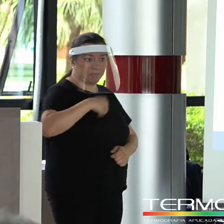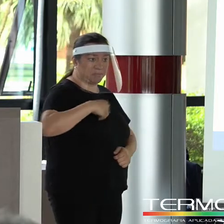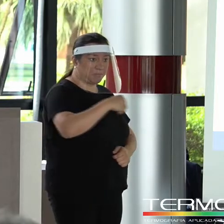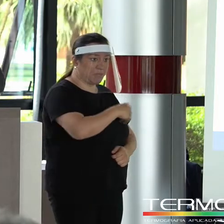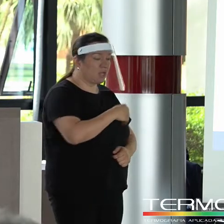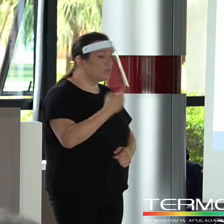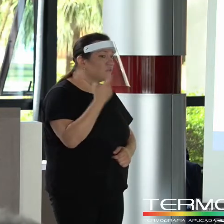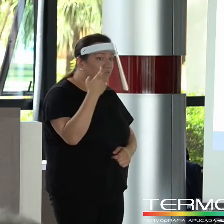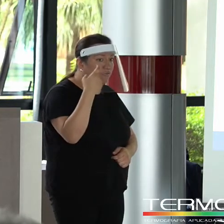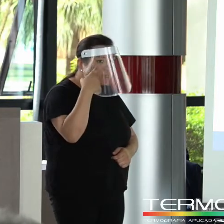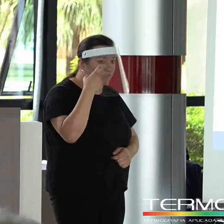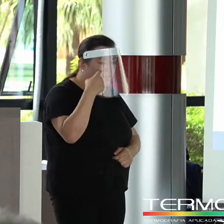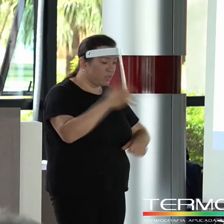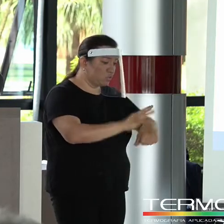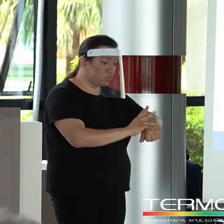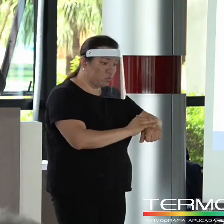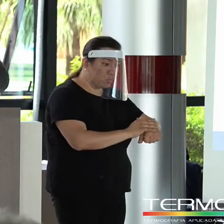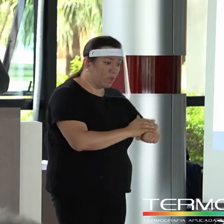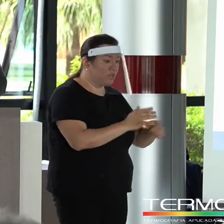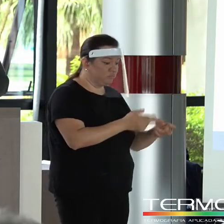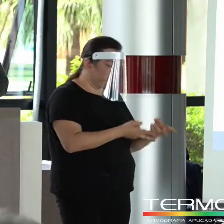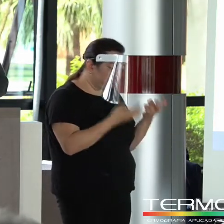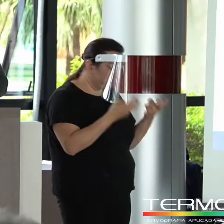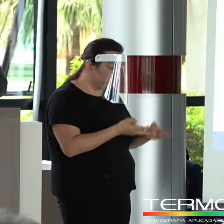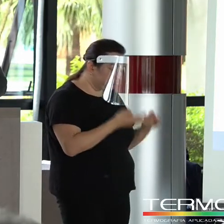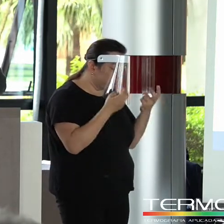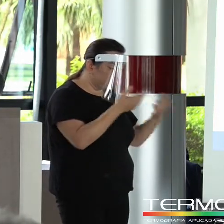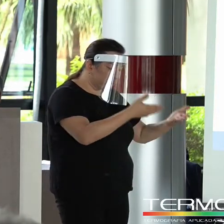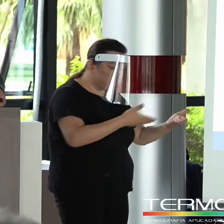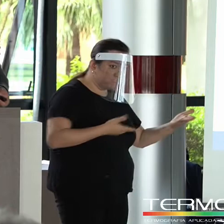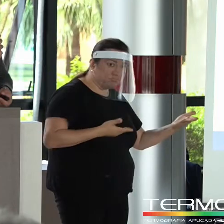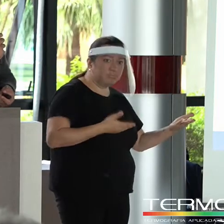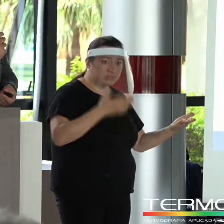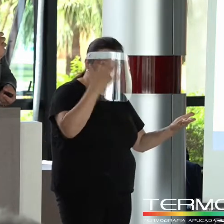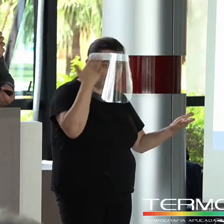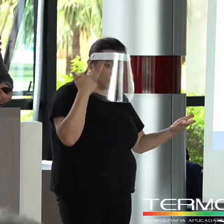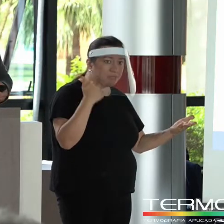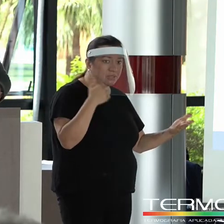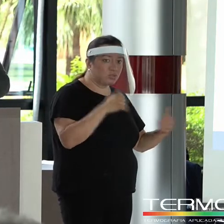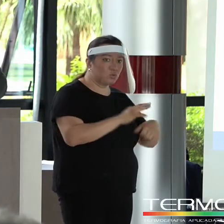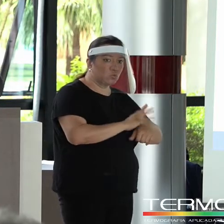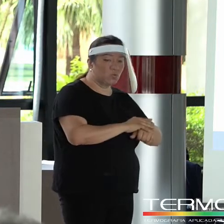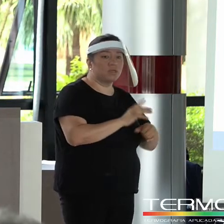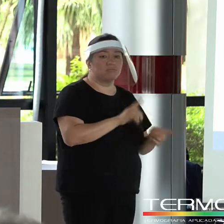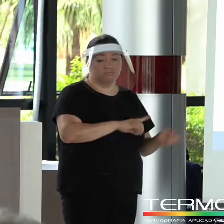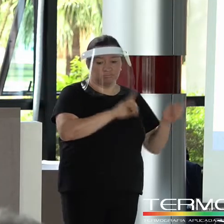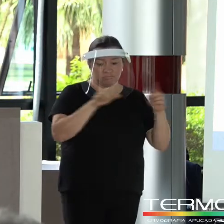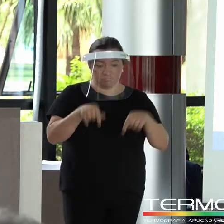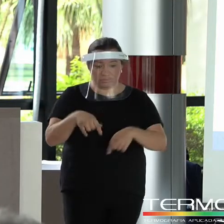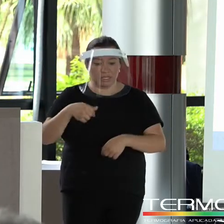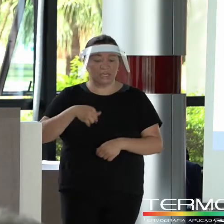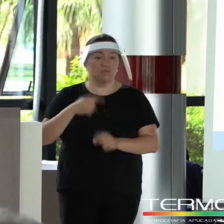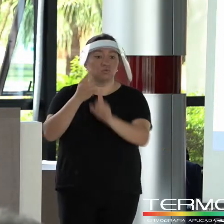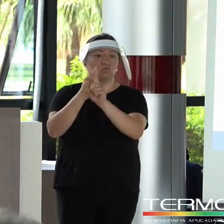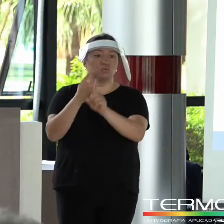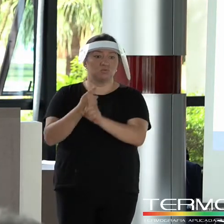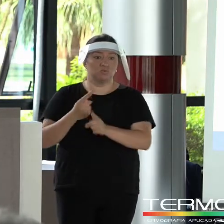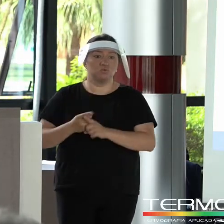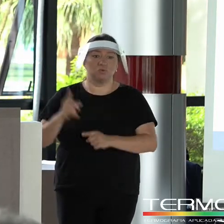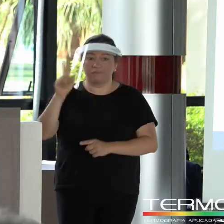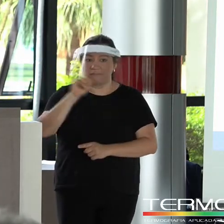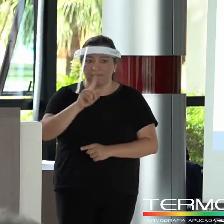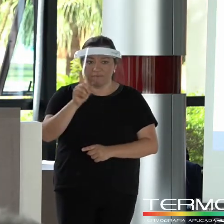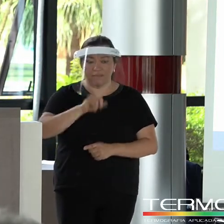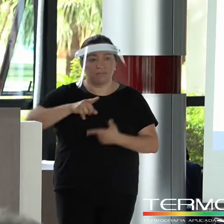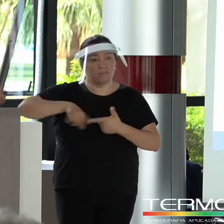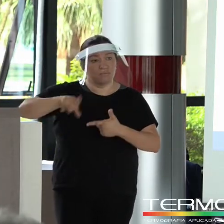as doenças das edificações. E eu utilizo a termografia para isso. Mas o que a gente observa?